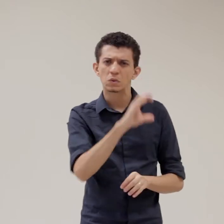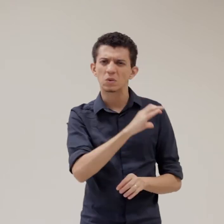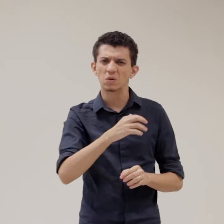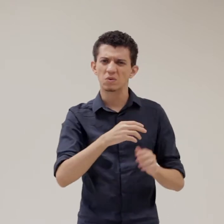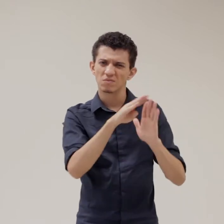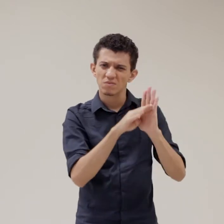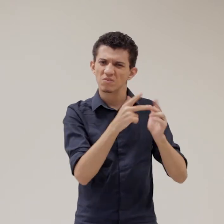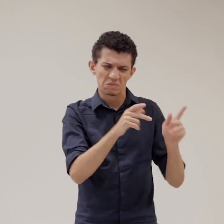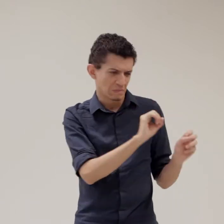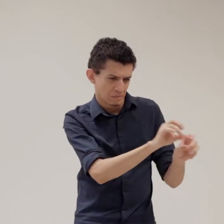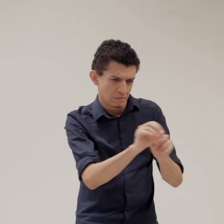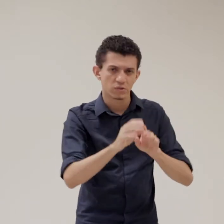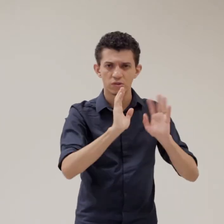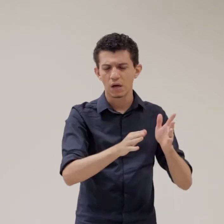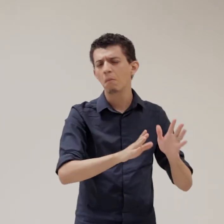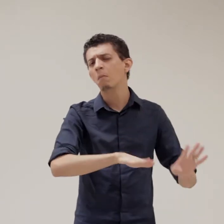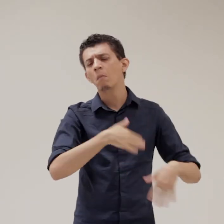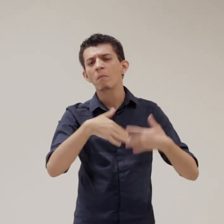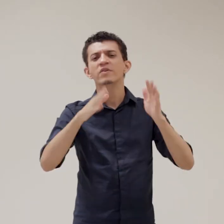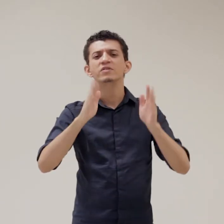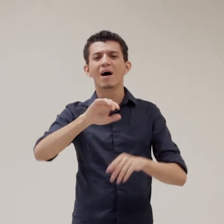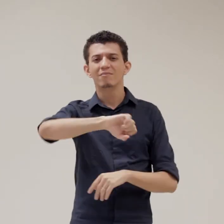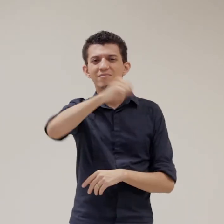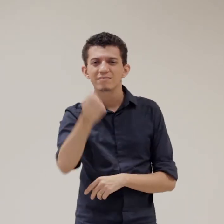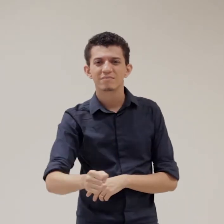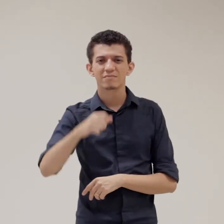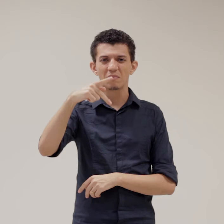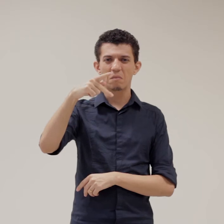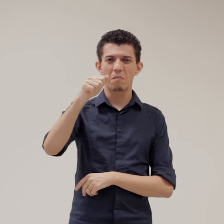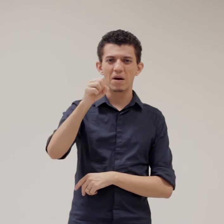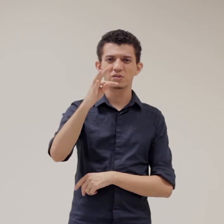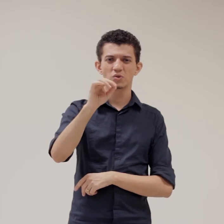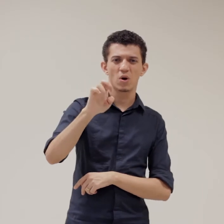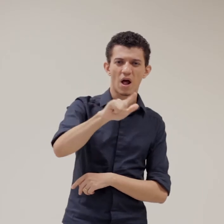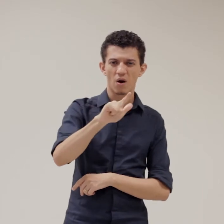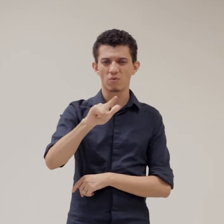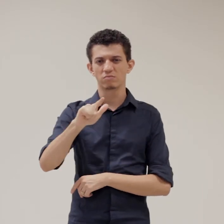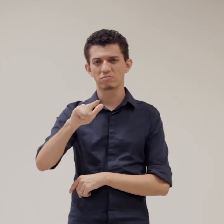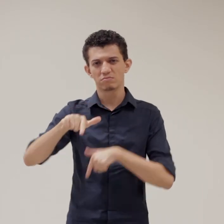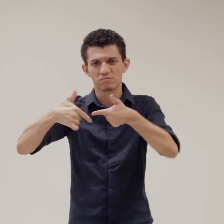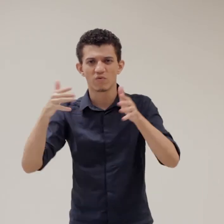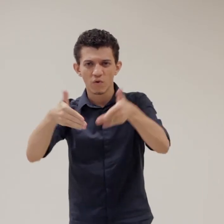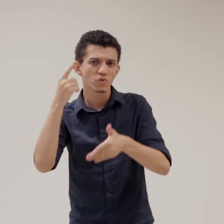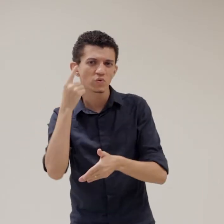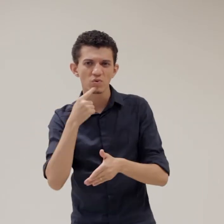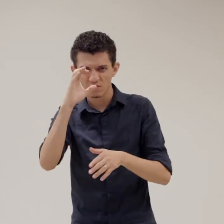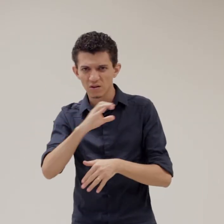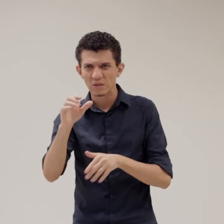da sociedade foram desenvolvidos. Já o pastor americano John Everett Patterson, enviado ao Brasil pela Associação de